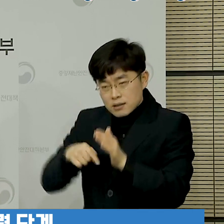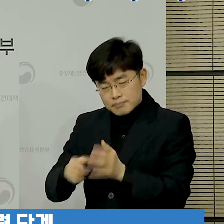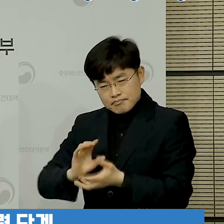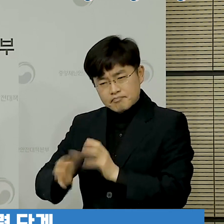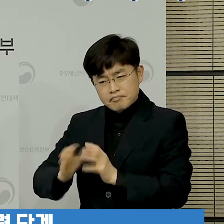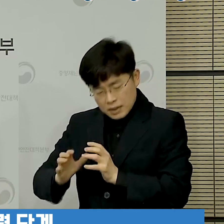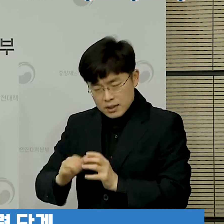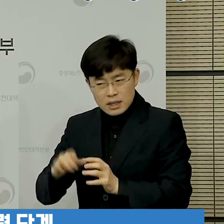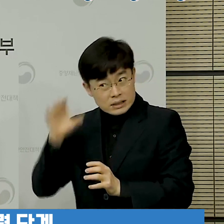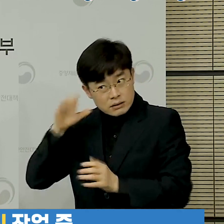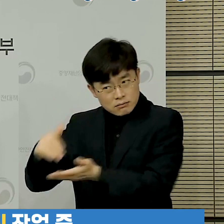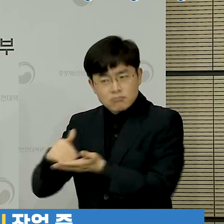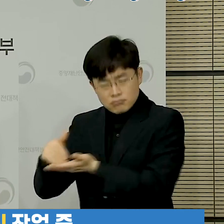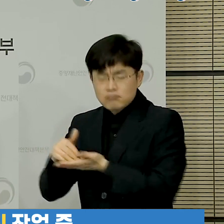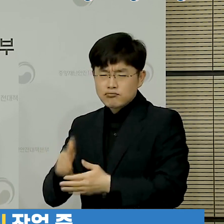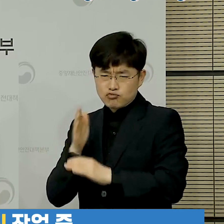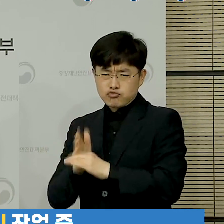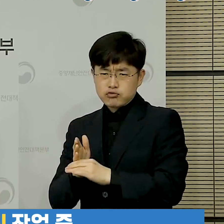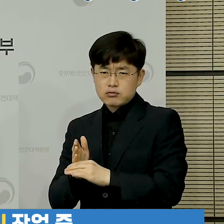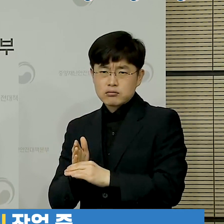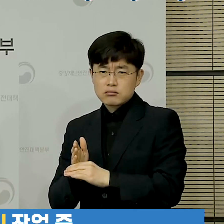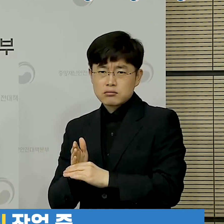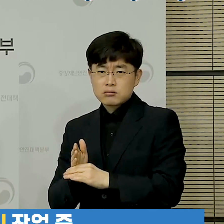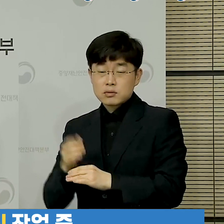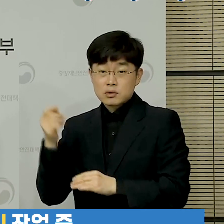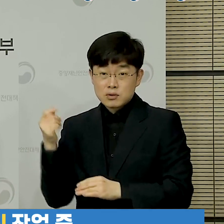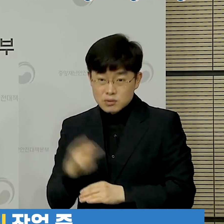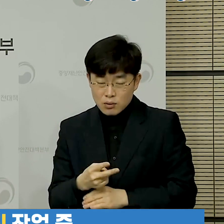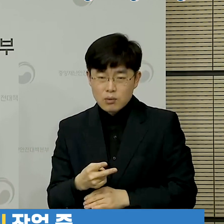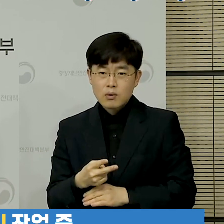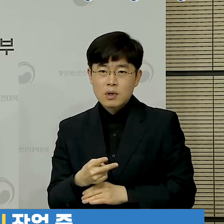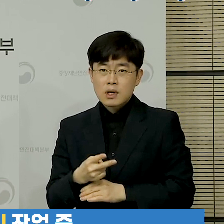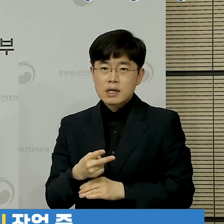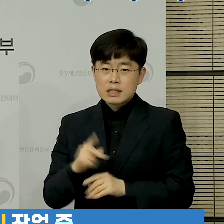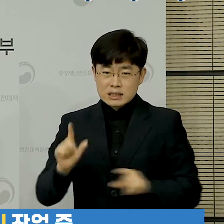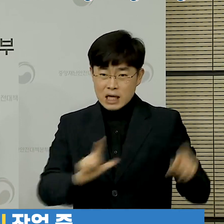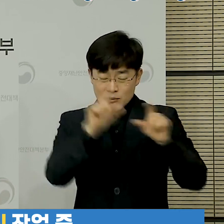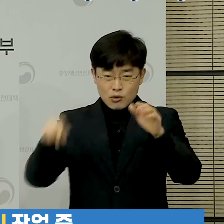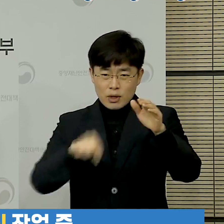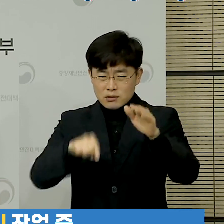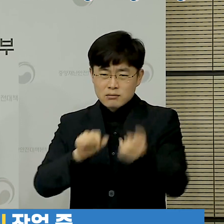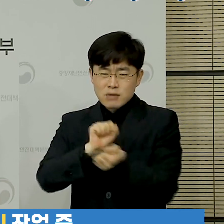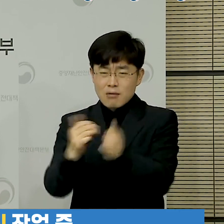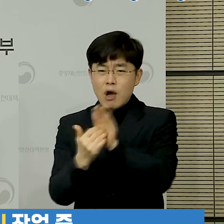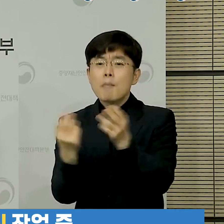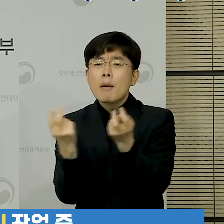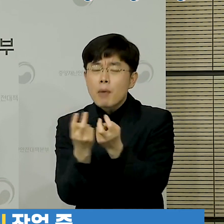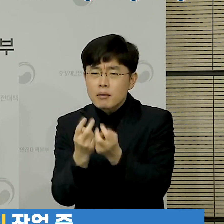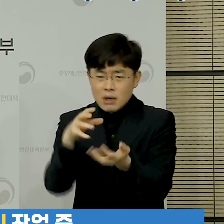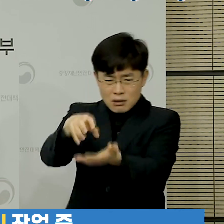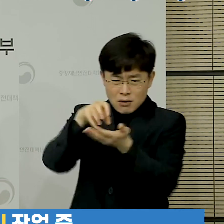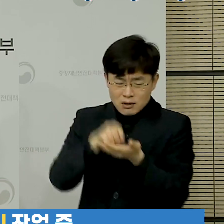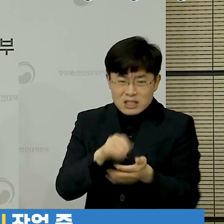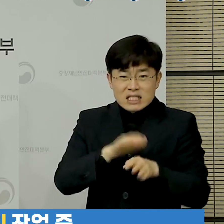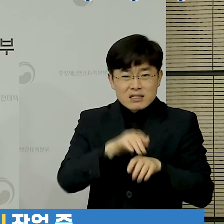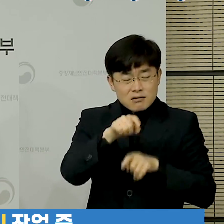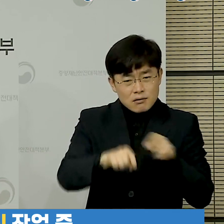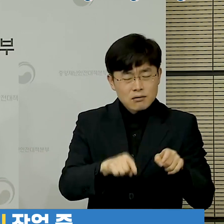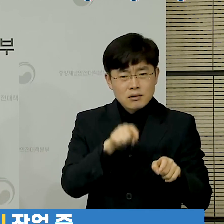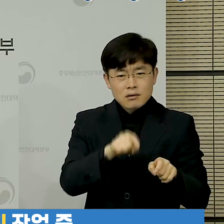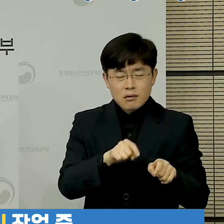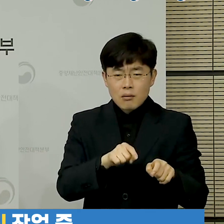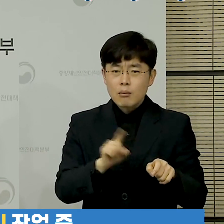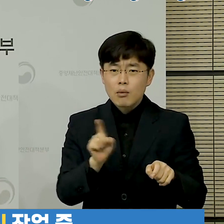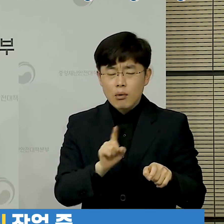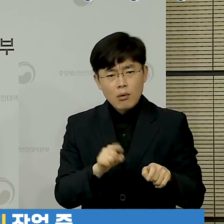구하고 있는 단계이고 또 하나 이 생활 방역이라고 하는 개념 자체에 대해서도 여러 국민들께서 일상생활의 어떤 상황,